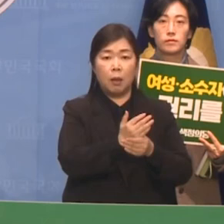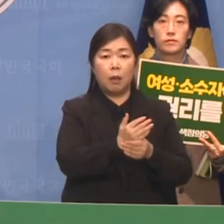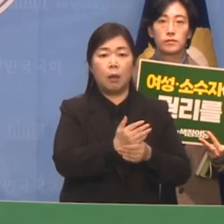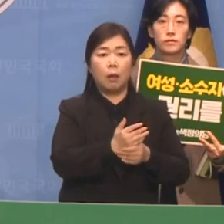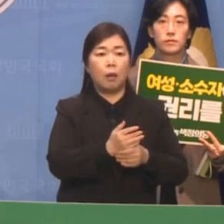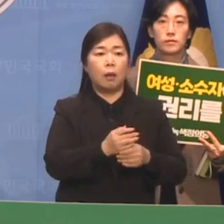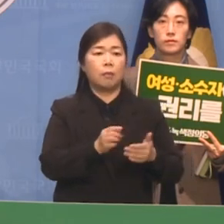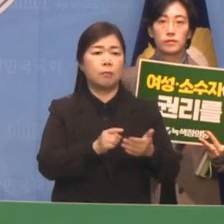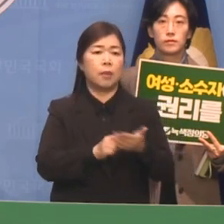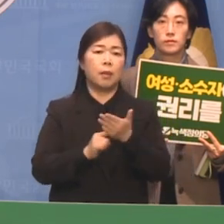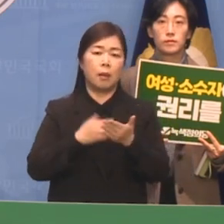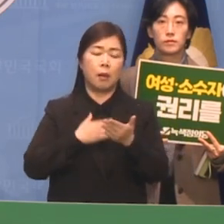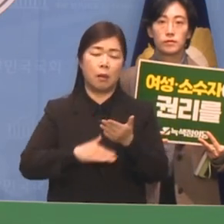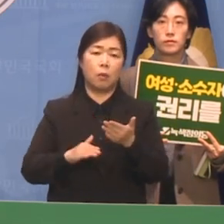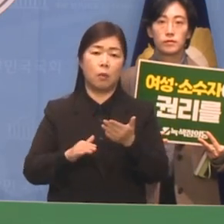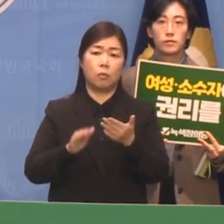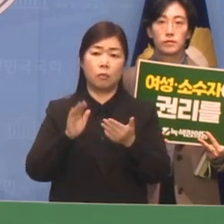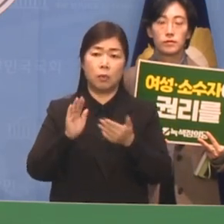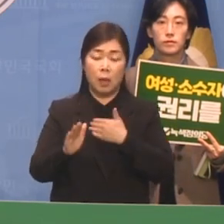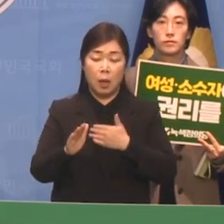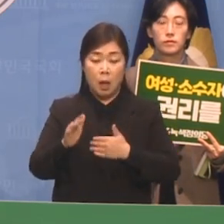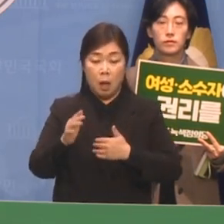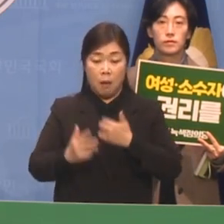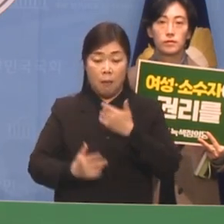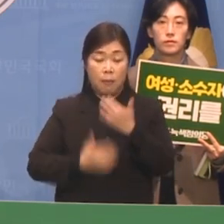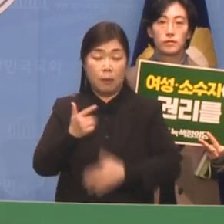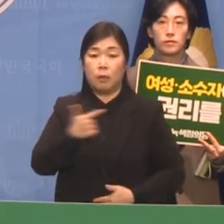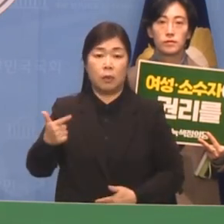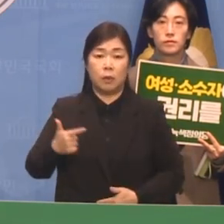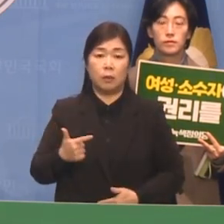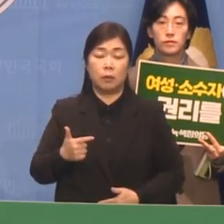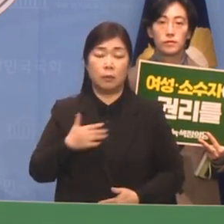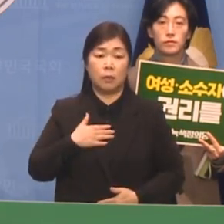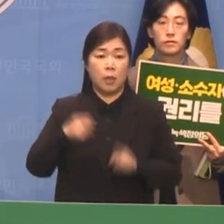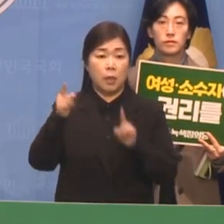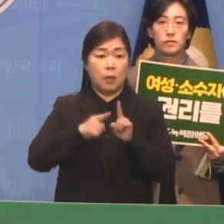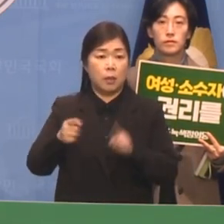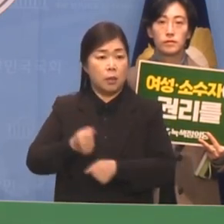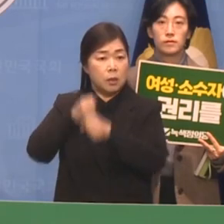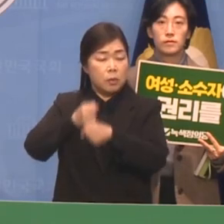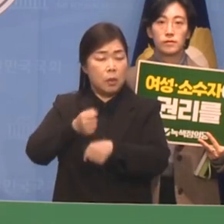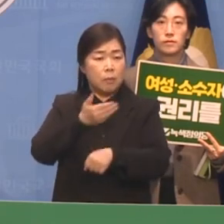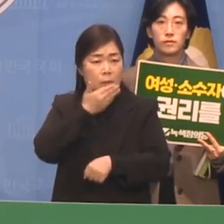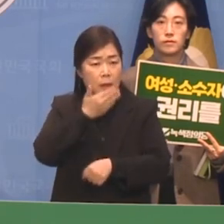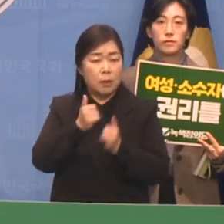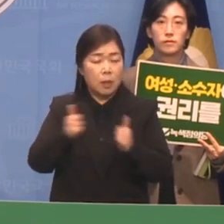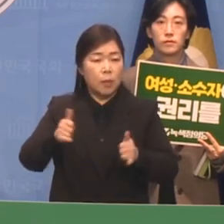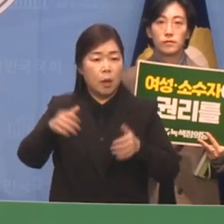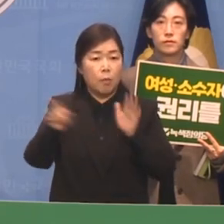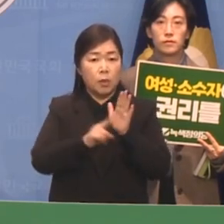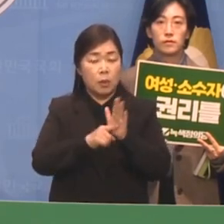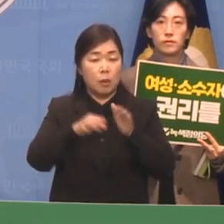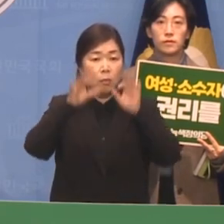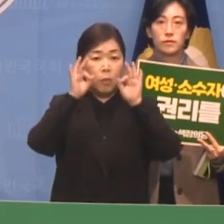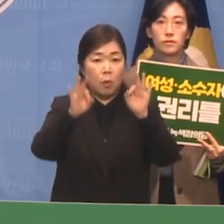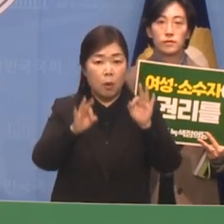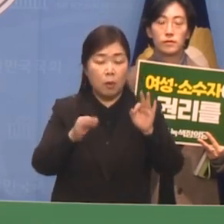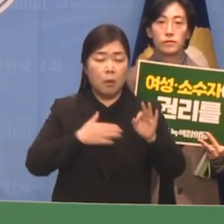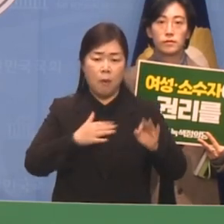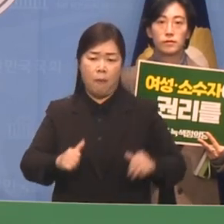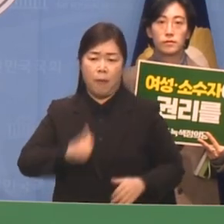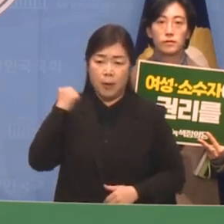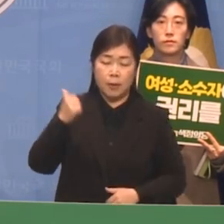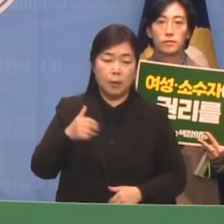후에는 분노가 치밀었습니다. 1인 시위를 할 사람을 모집한다는 글을 보고 갔다가 너무 화가 나서 모인